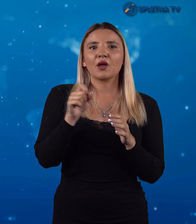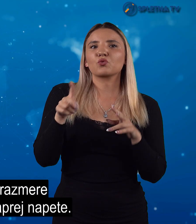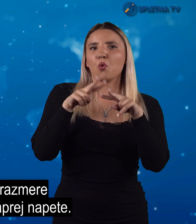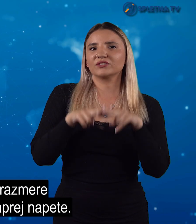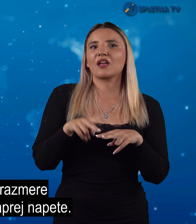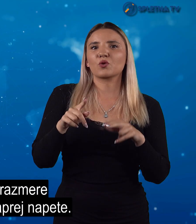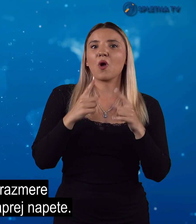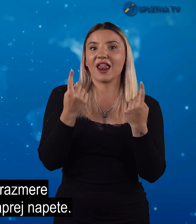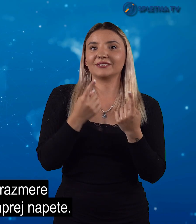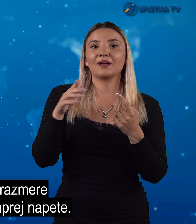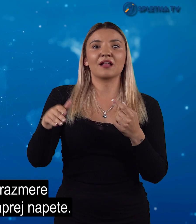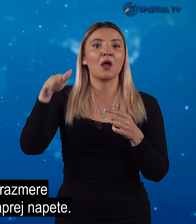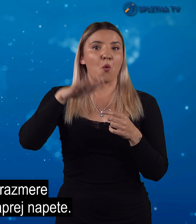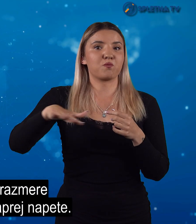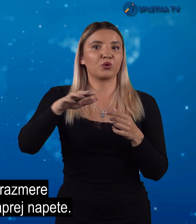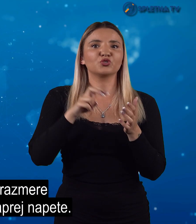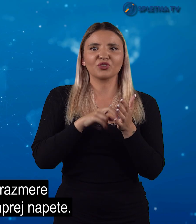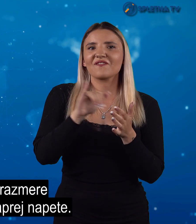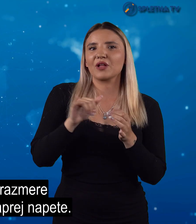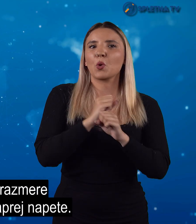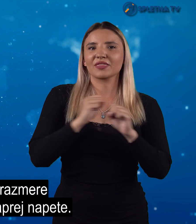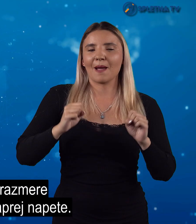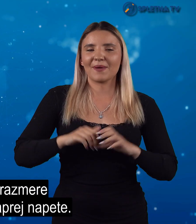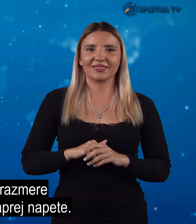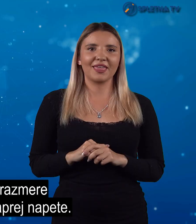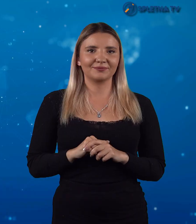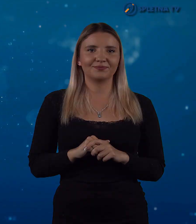zato ostajajo razmere na območju še naprej napete.